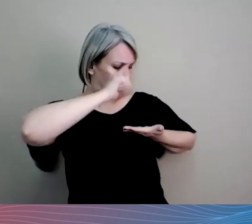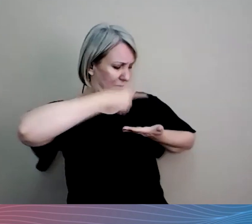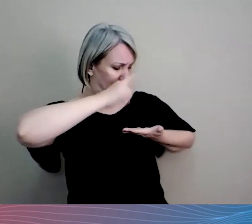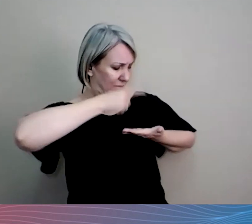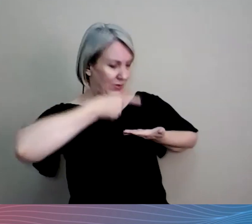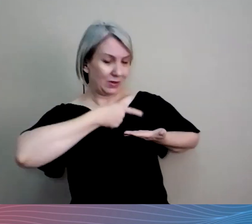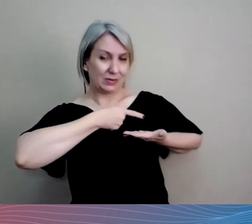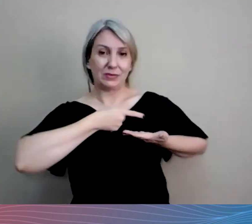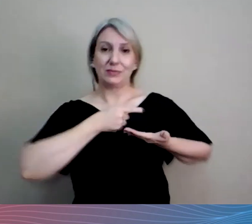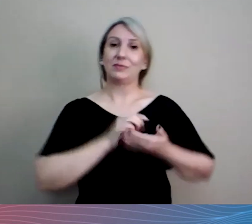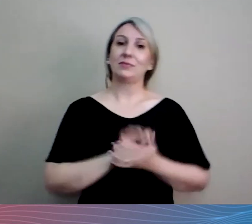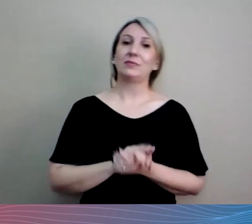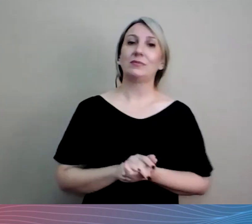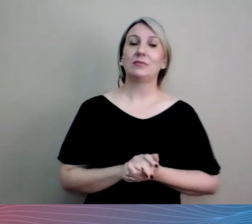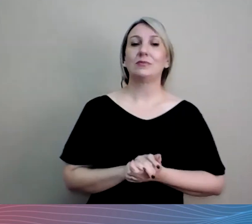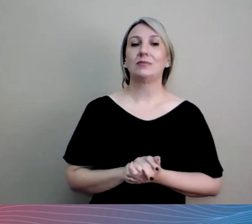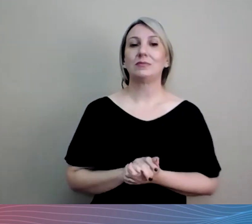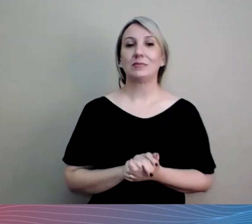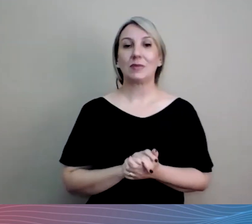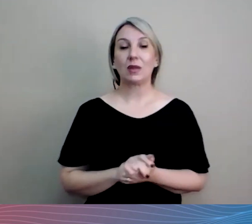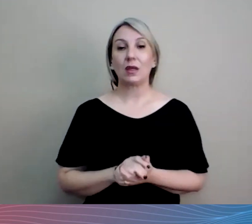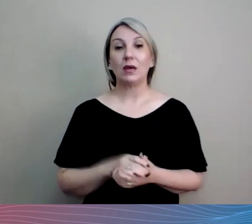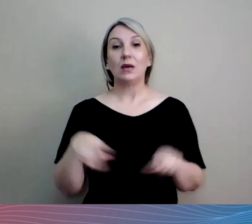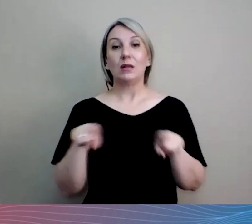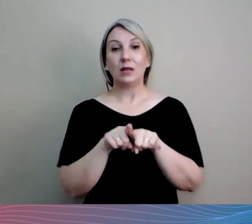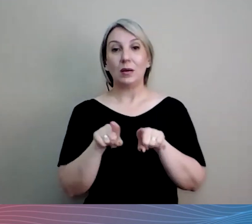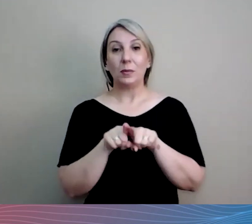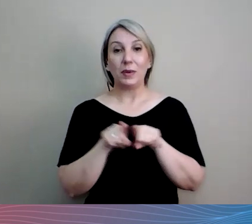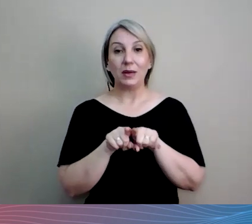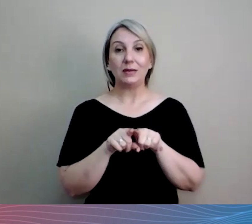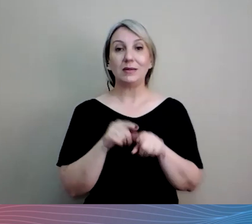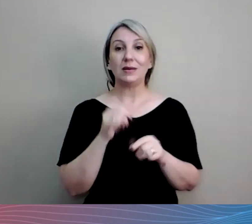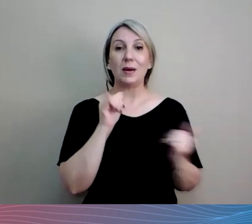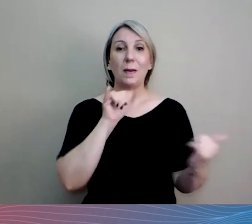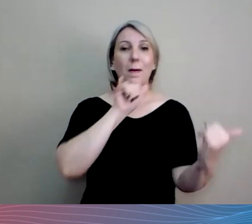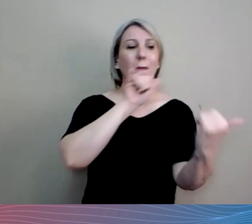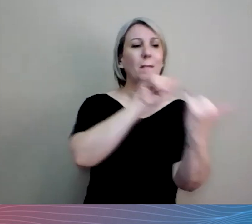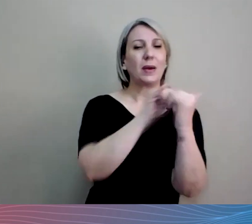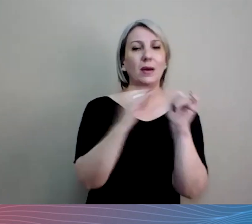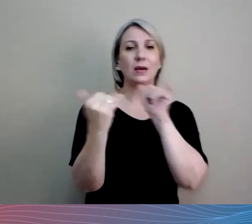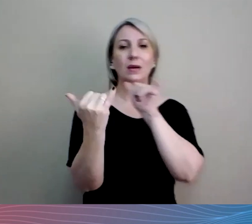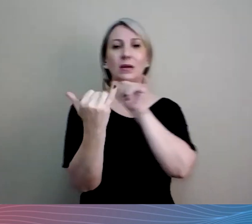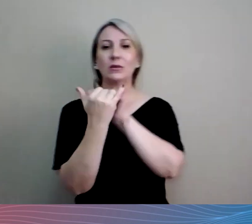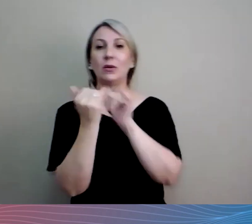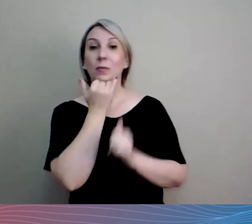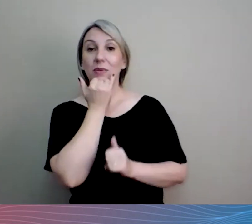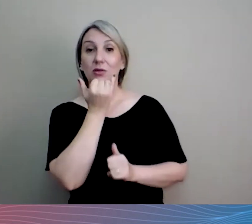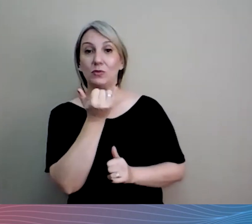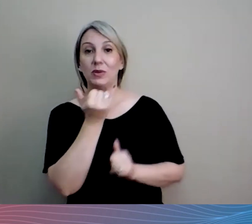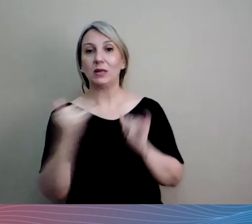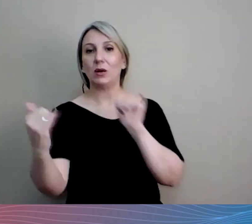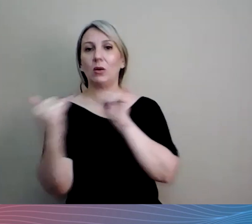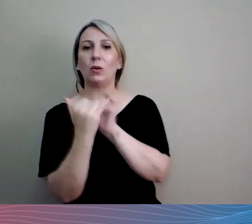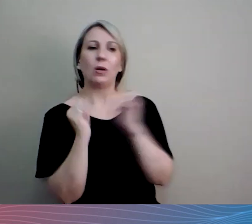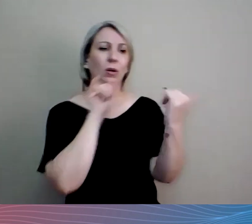Suportai-vos uns aos outros, perdoai-vos mutuamente. Irmãos, coisa mais difícil. Perdão, irmãos, é coisa